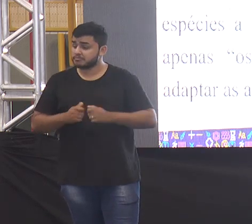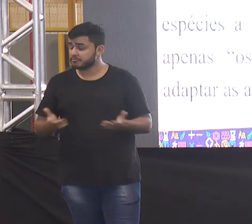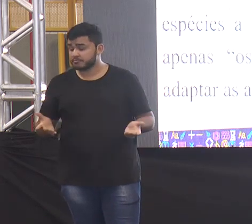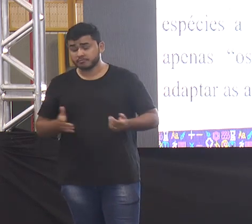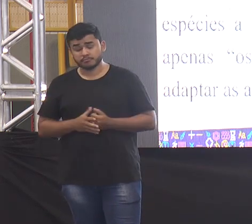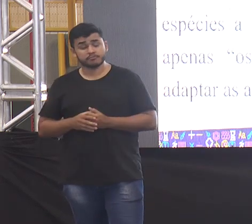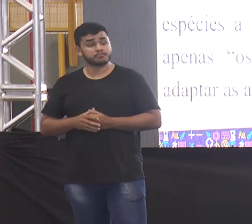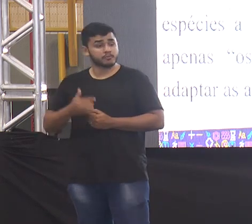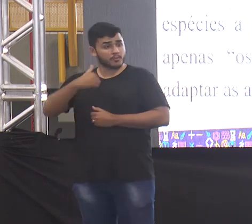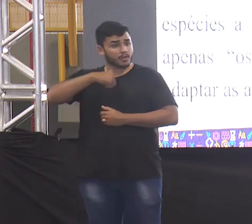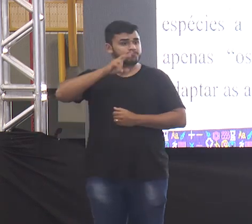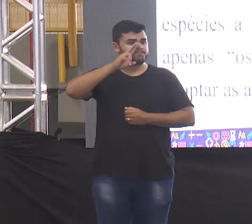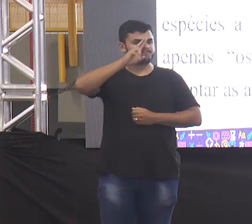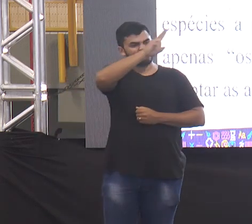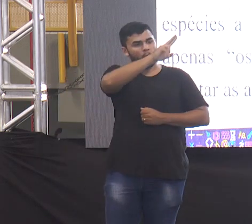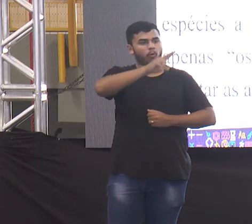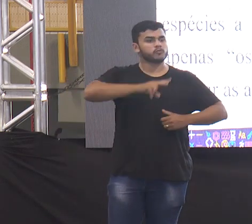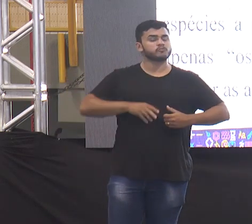É o forte.